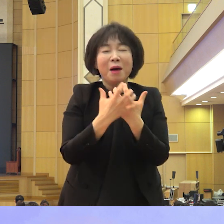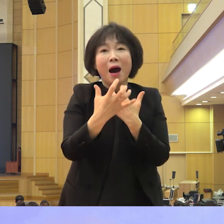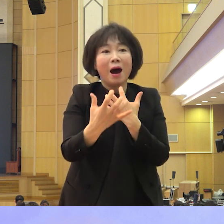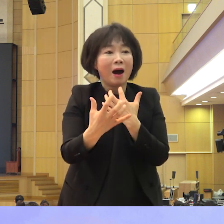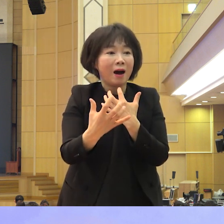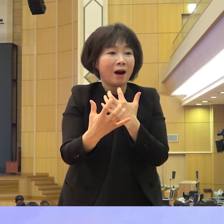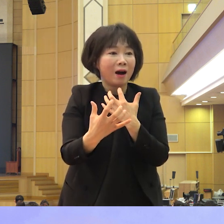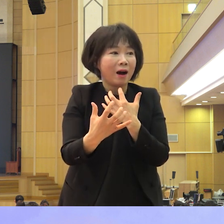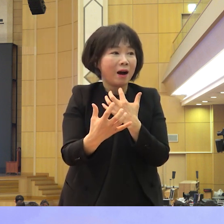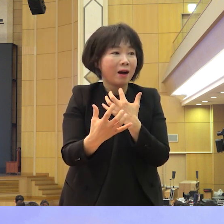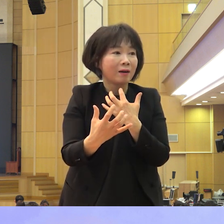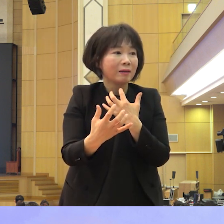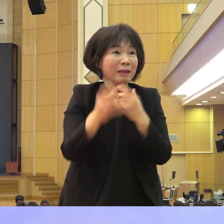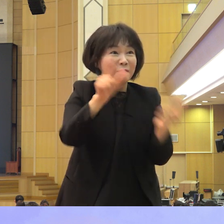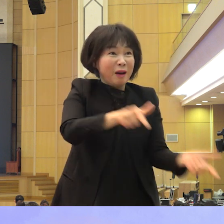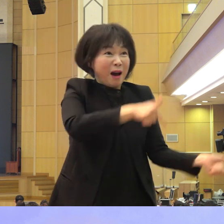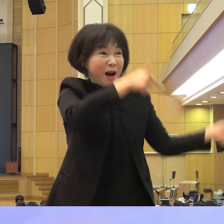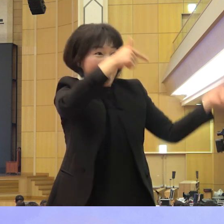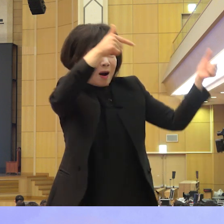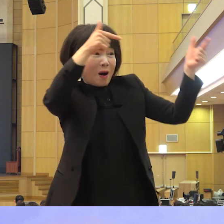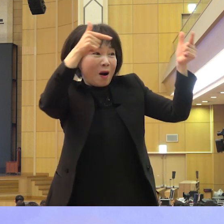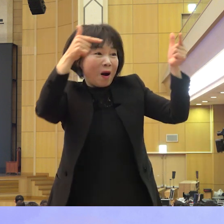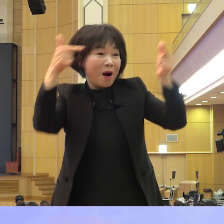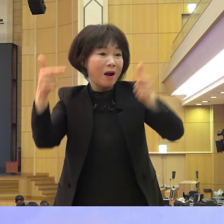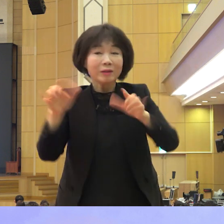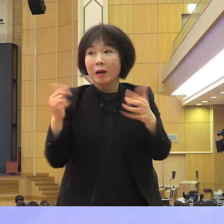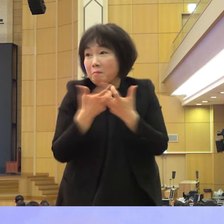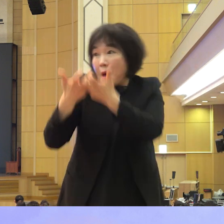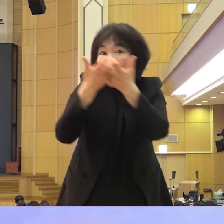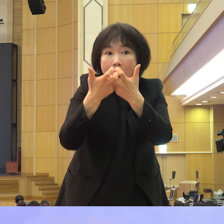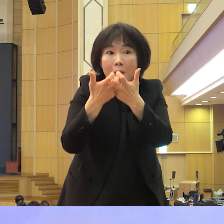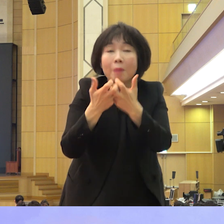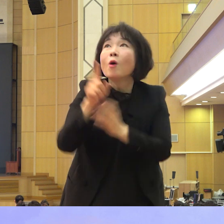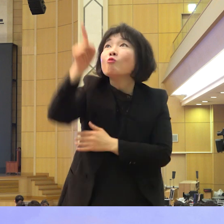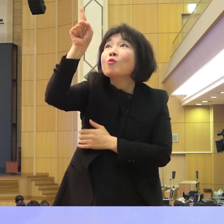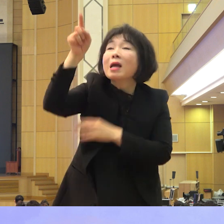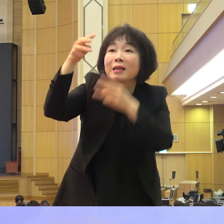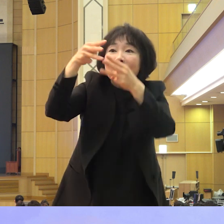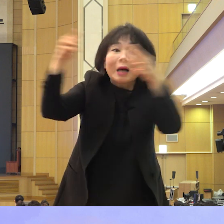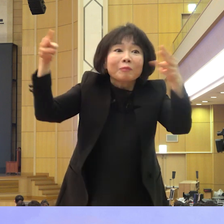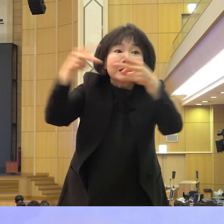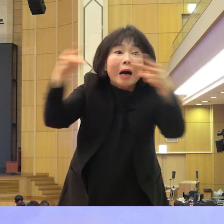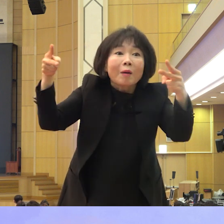증거했는지 창문가에 올라앉았던 유두고가 떨어져 죽어버렸어요. 졸다가.